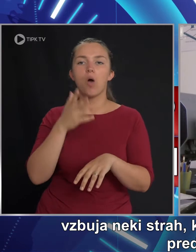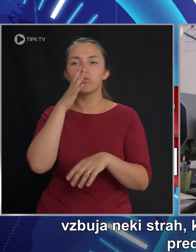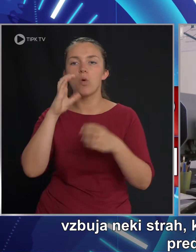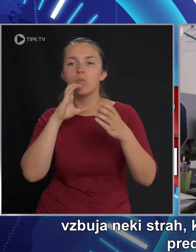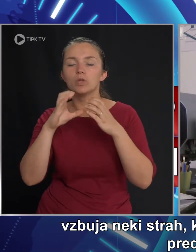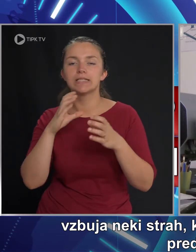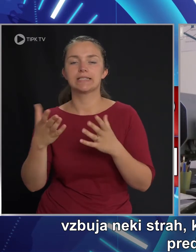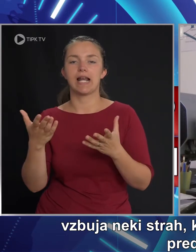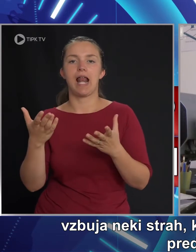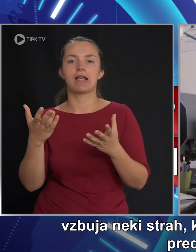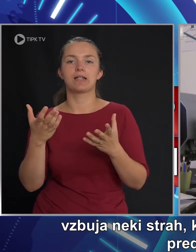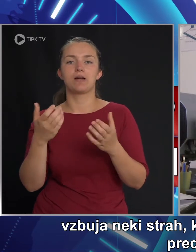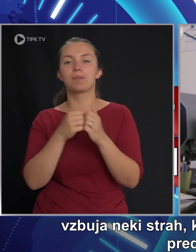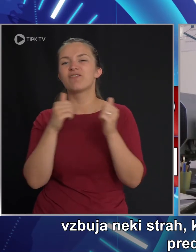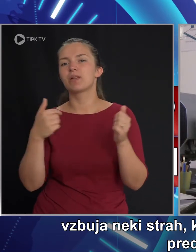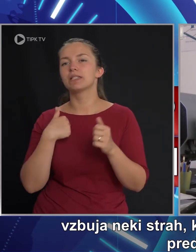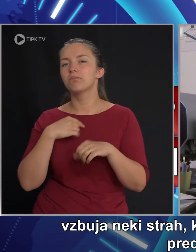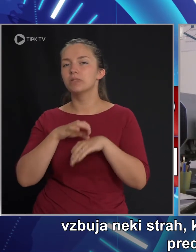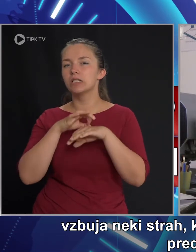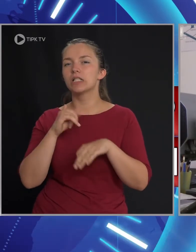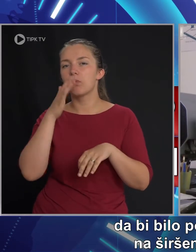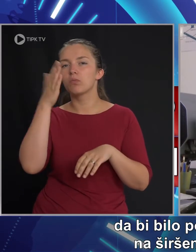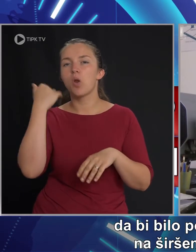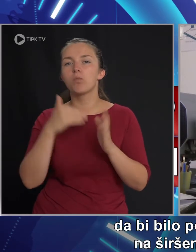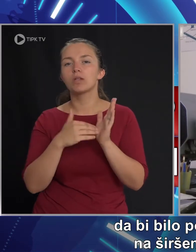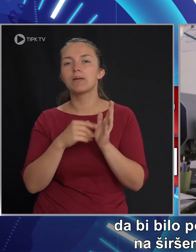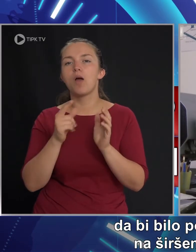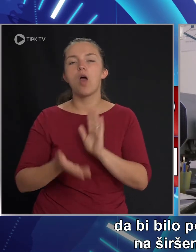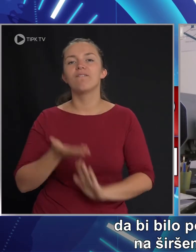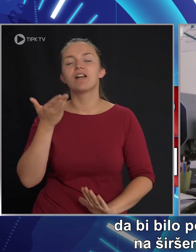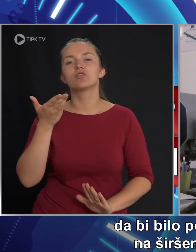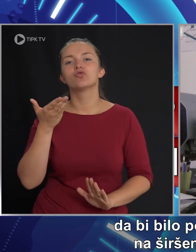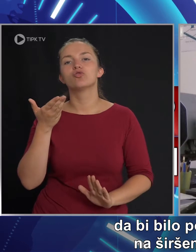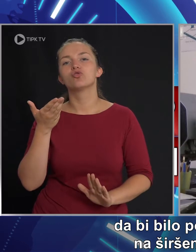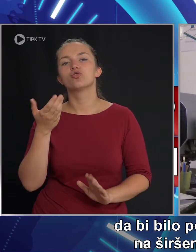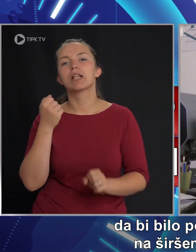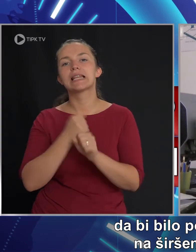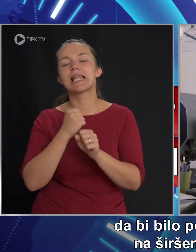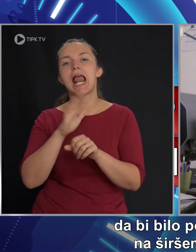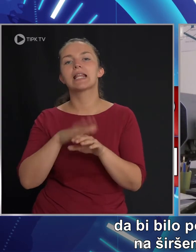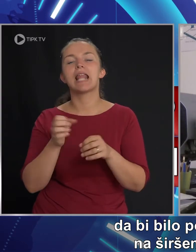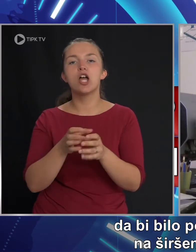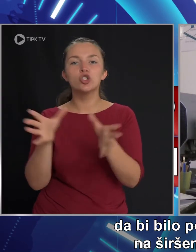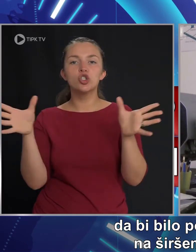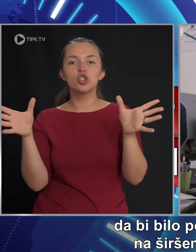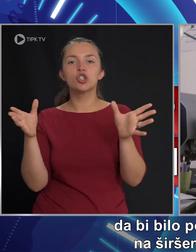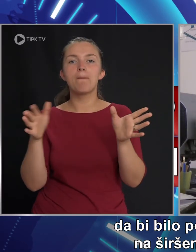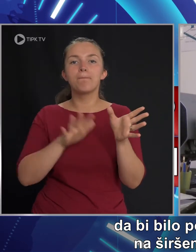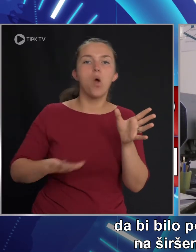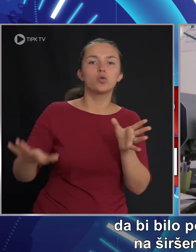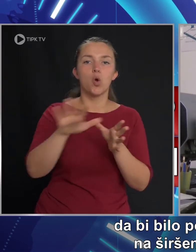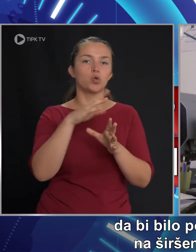strah, kako bodo z njimi komunicirali. Predvsem se mi zdi, da bi bilo potrebno malo več delati na